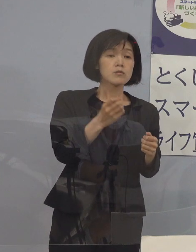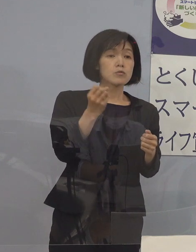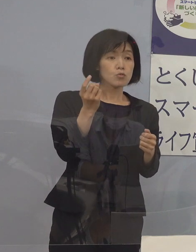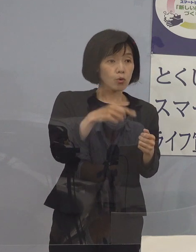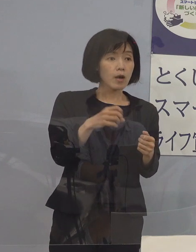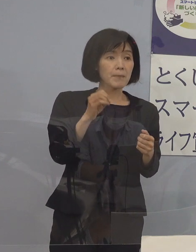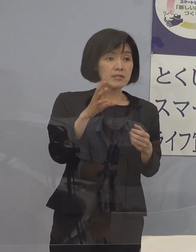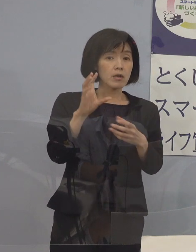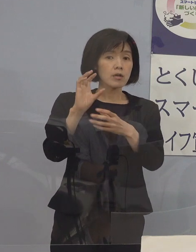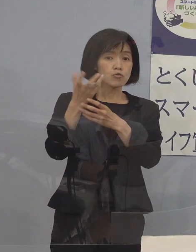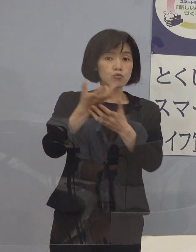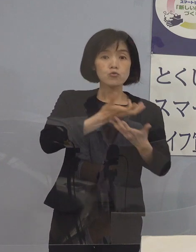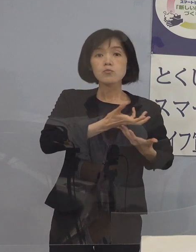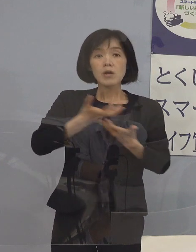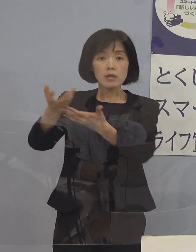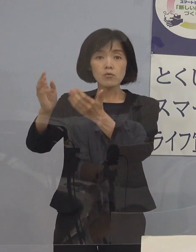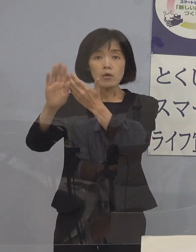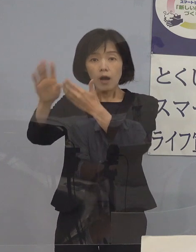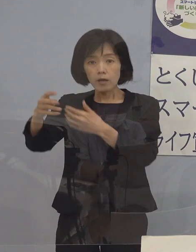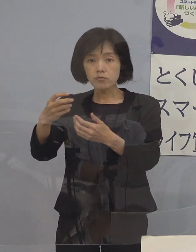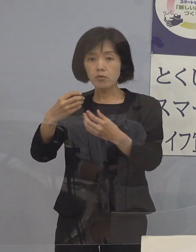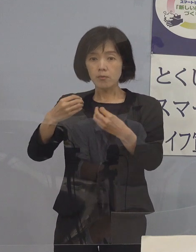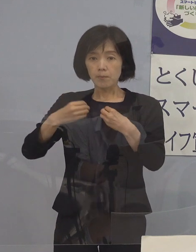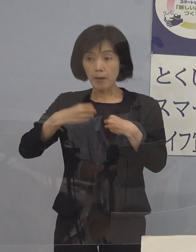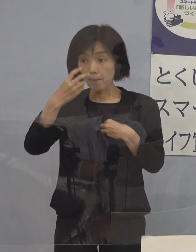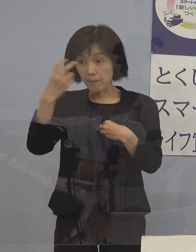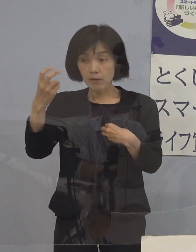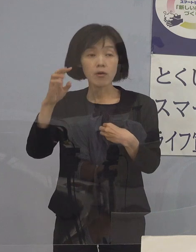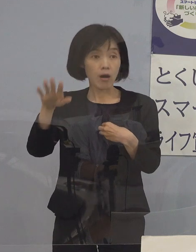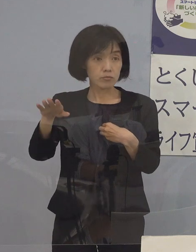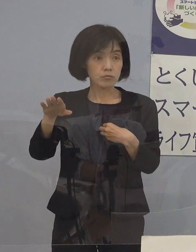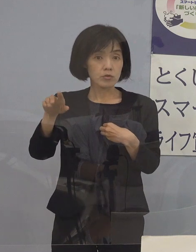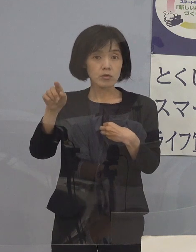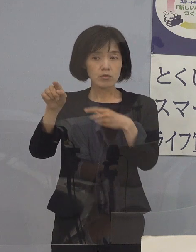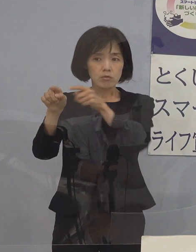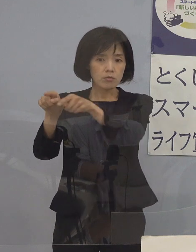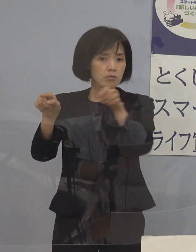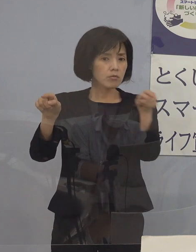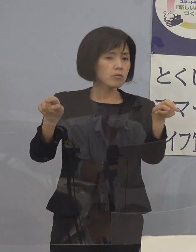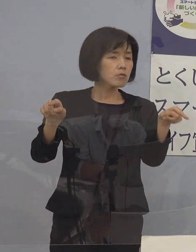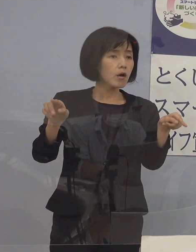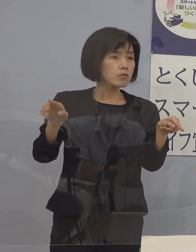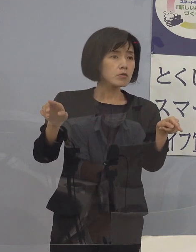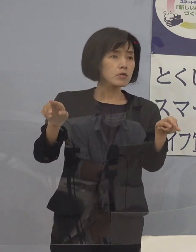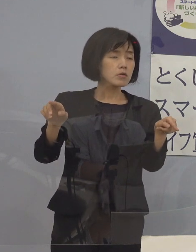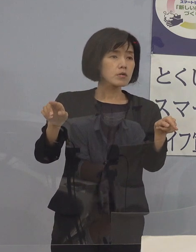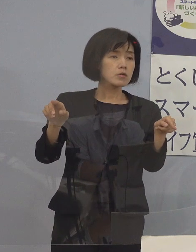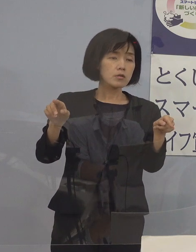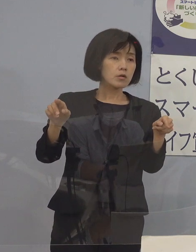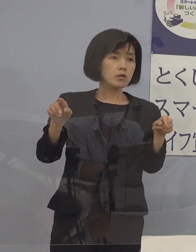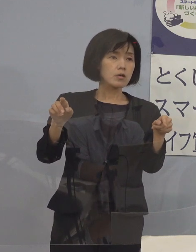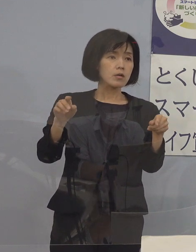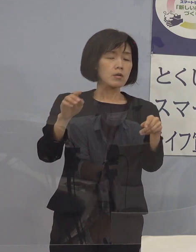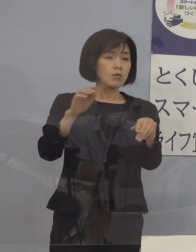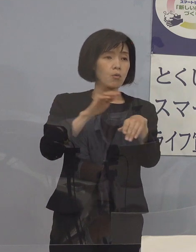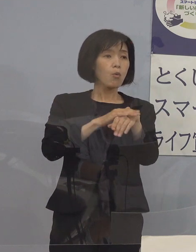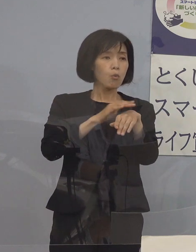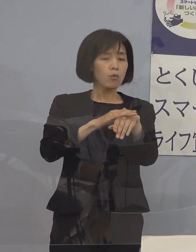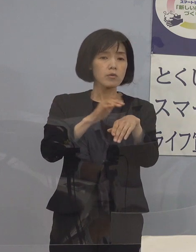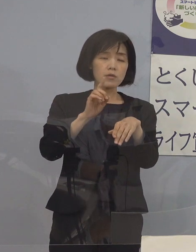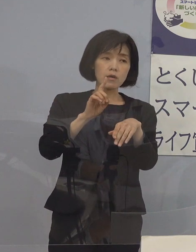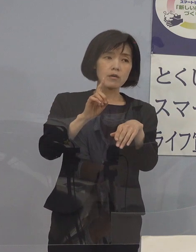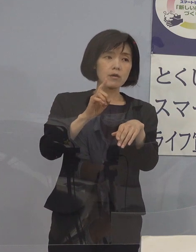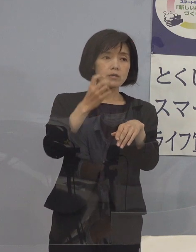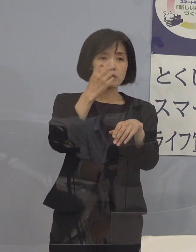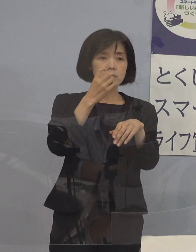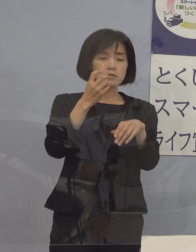て分かるというケースが気になってきてるんですけども、何かそういう、こう、どうしてそういうふうに変わってきたのか、どんな